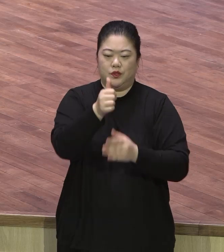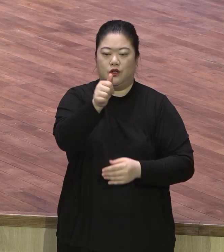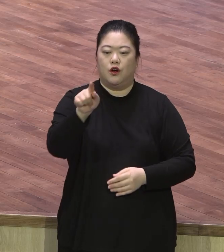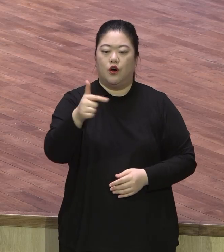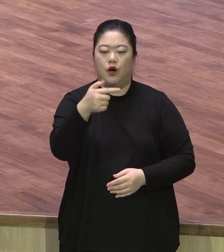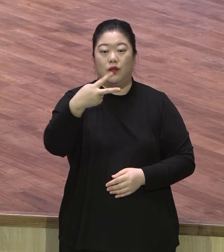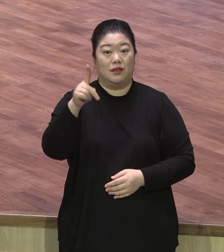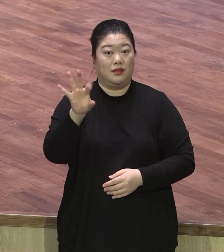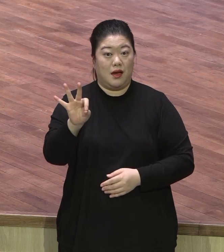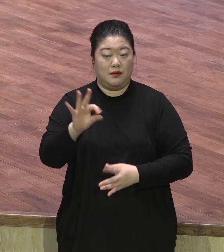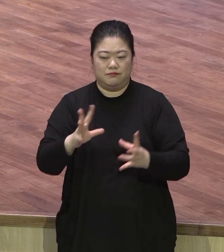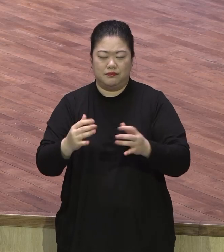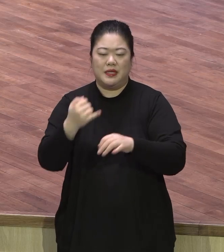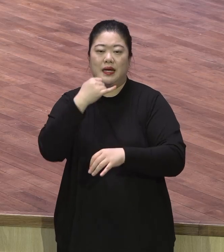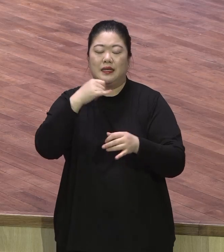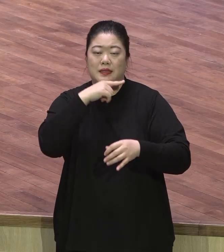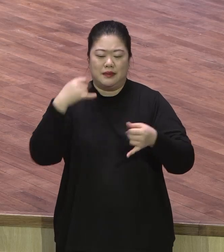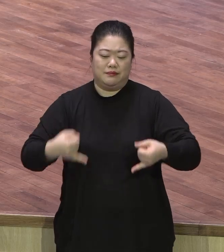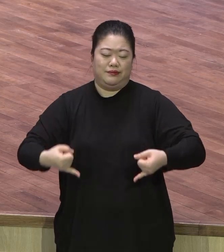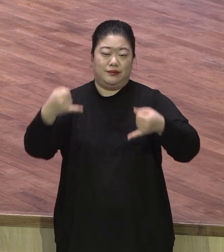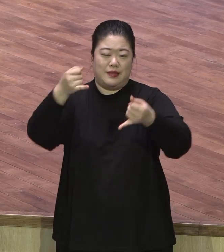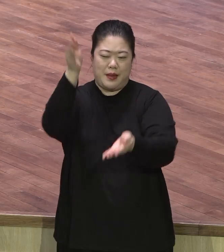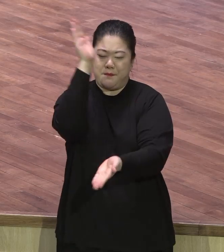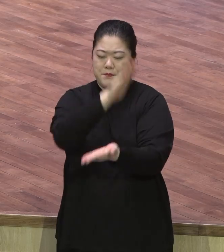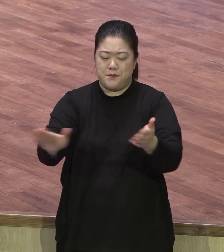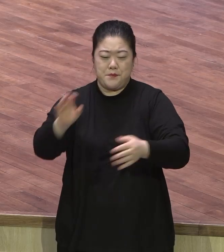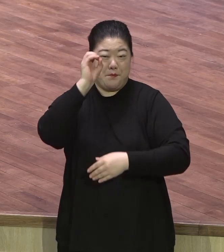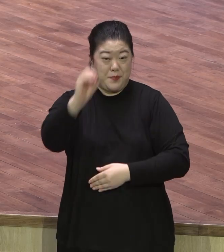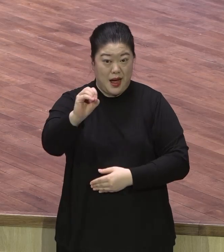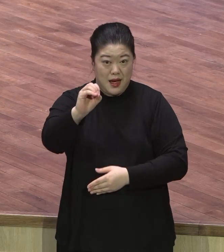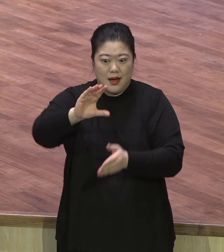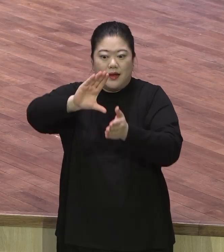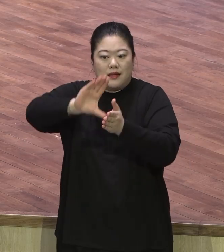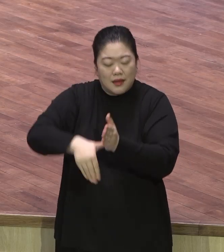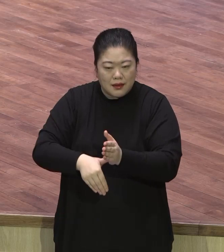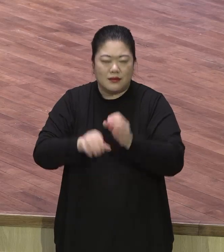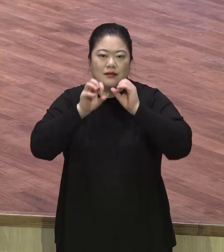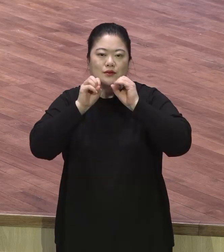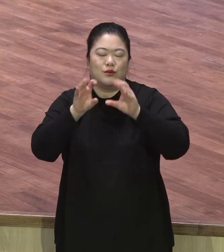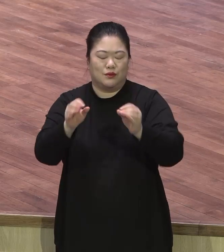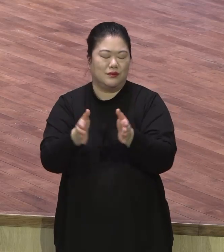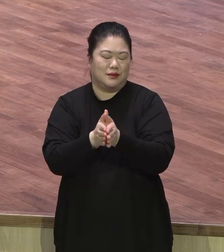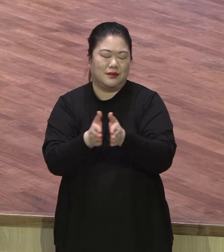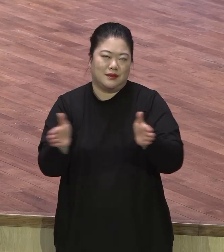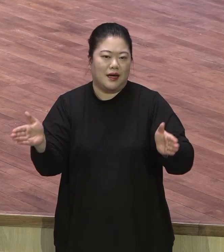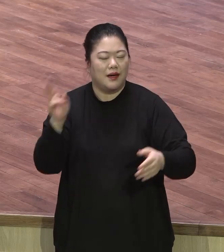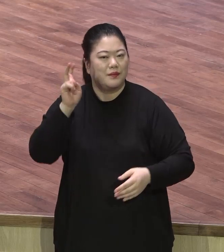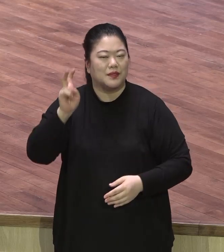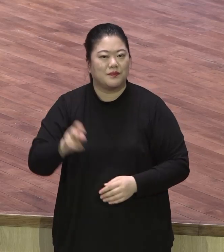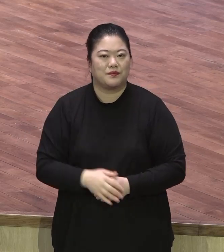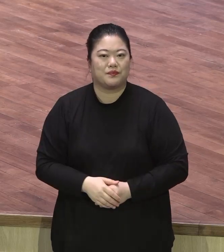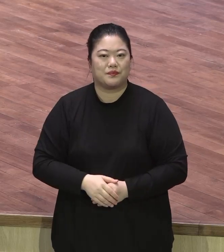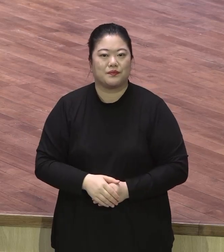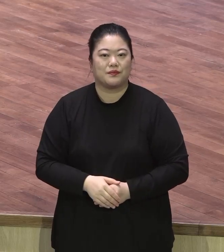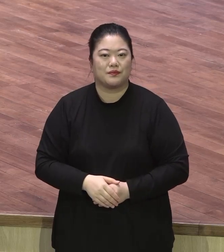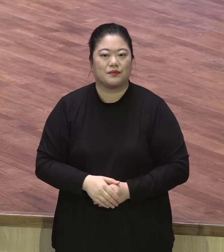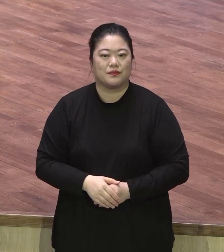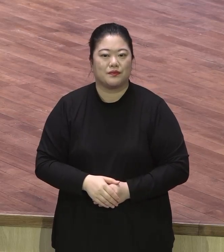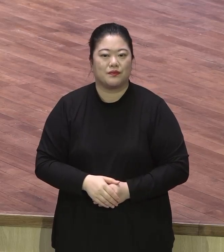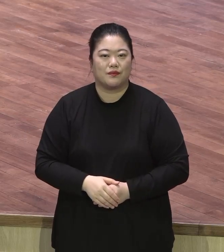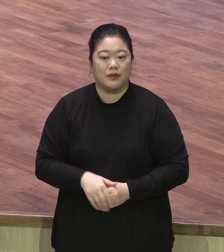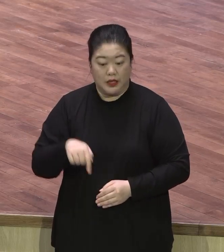성교 흉내내고 있는 거예요 지금 진짜 성교하려면요 가서 성교 현장을